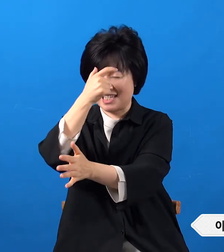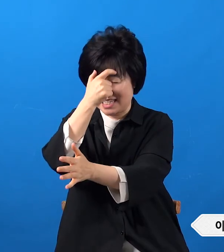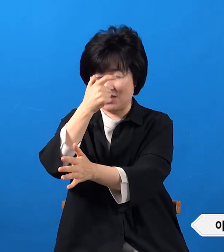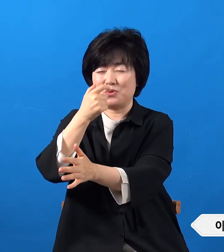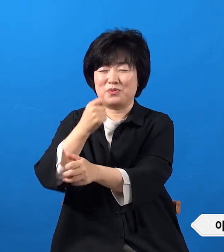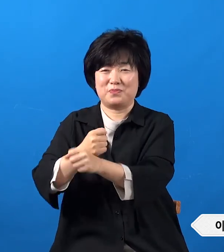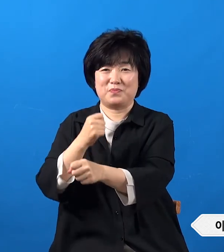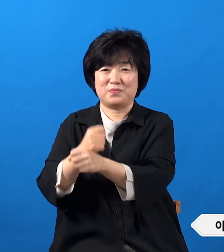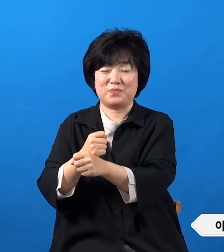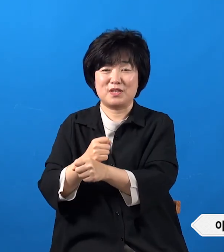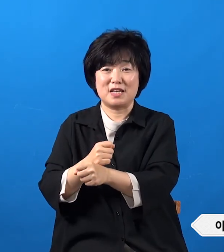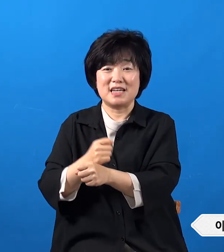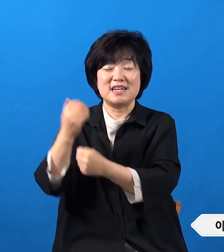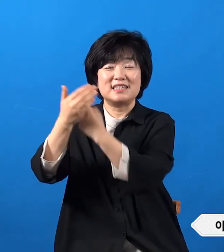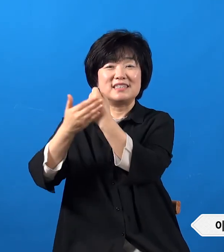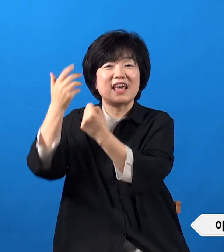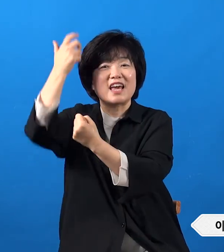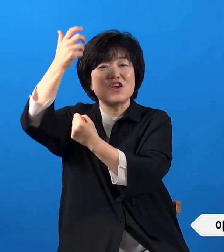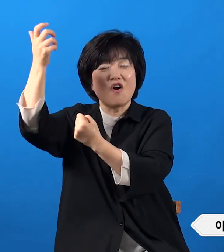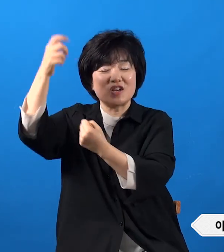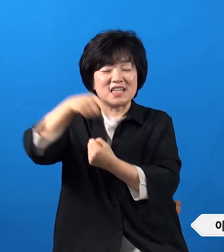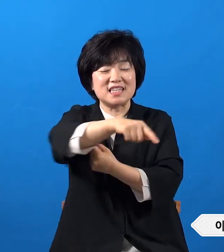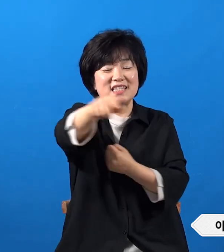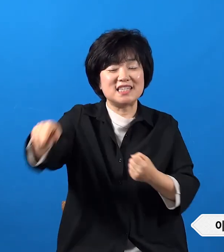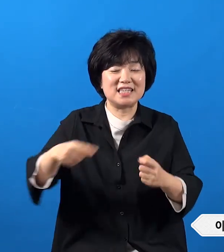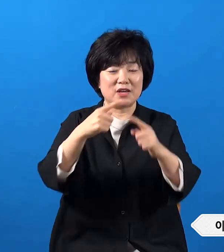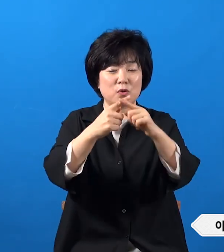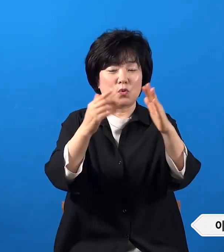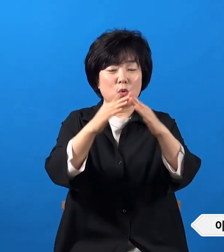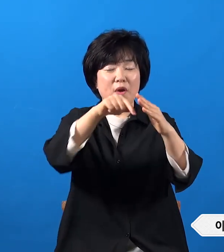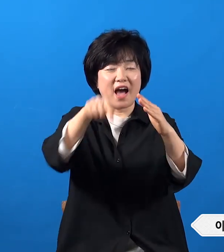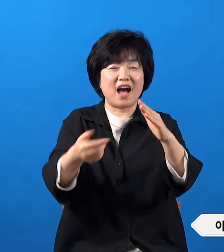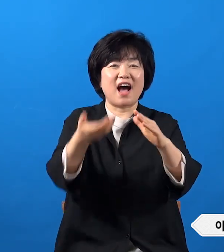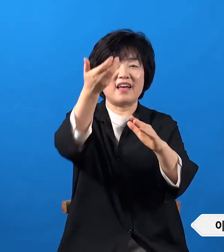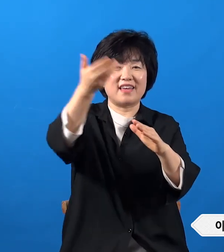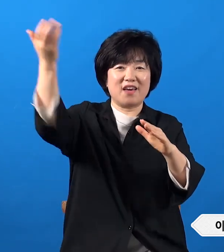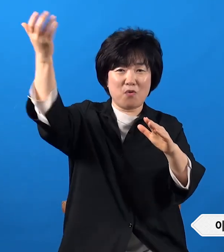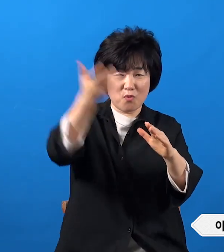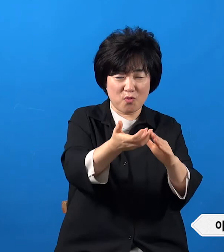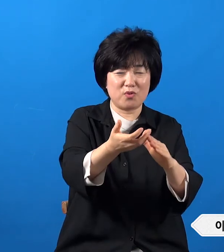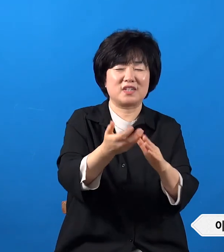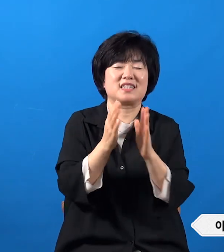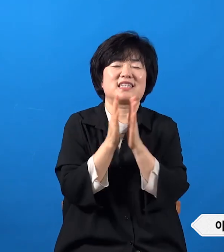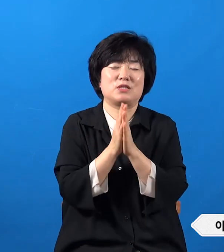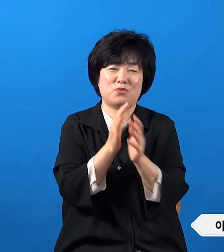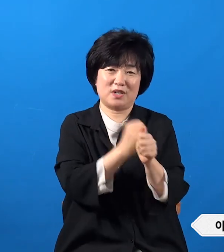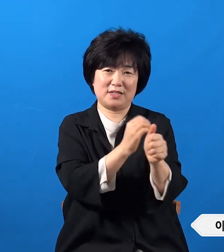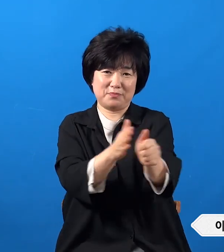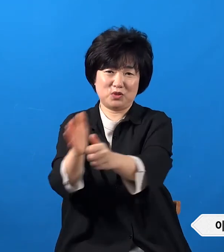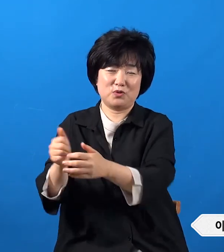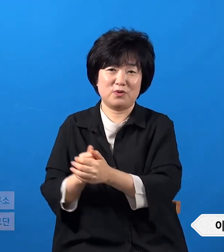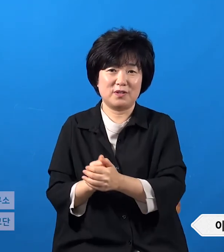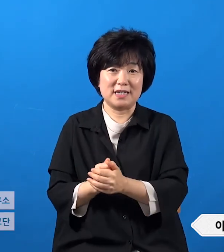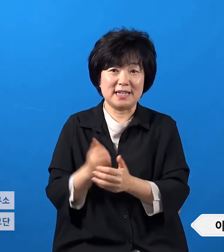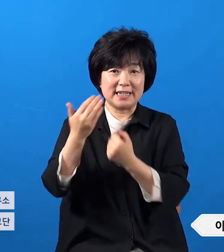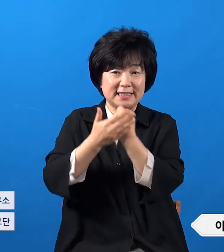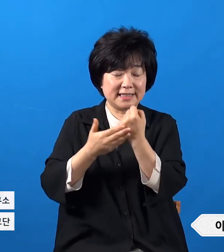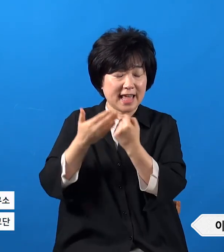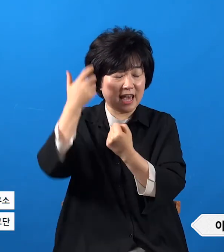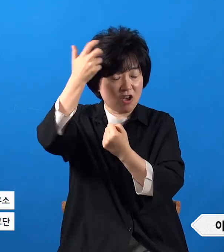영이 우리 공동체에 임하도록 기도하십시오. 그 은혜의 영이 우리를 붙들면 우리는 새로운 내일을 향해서 일어설